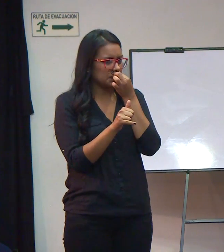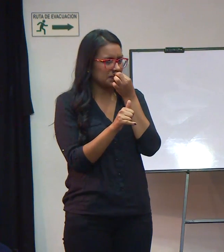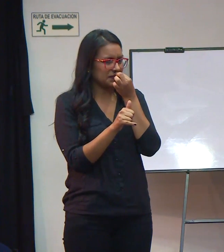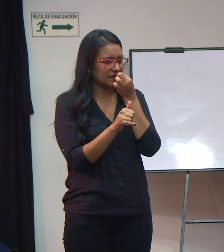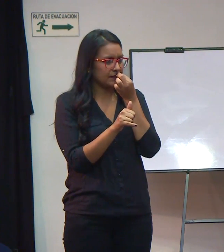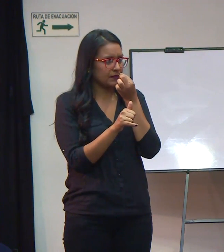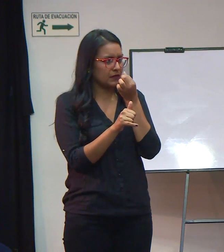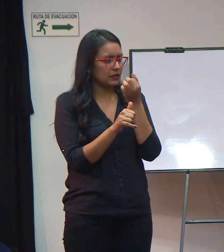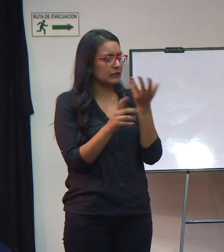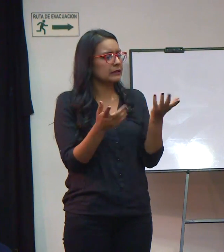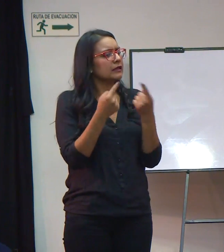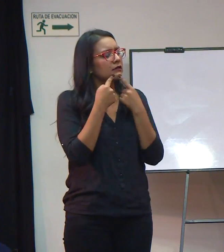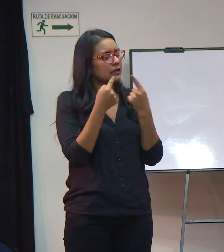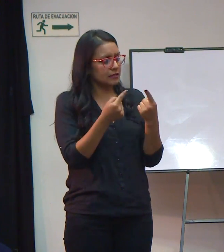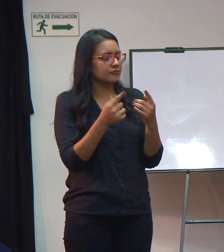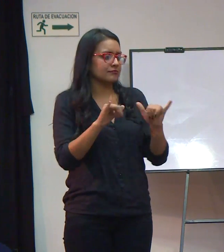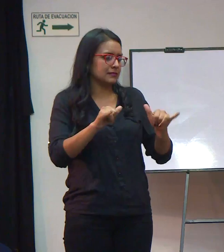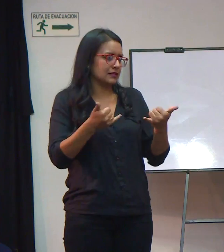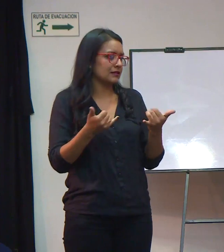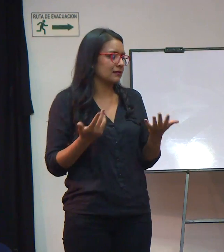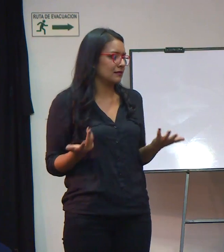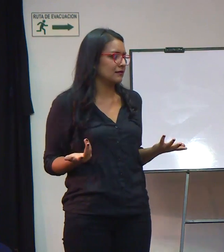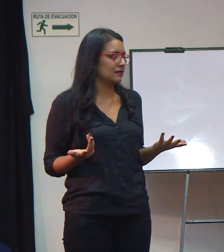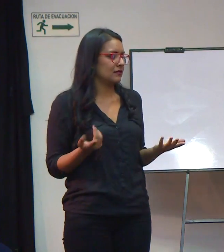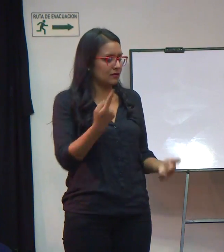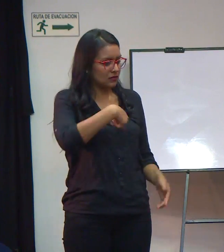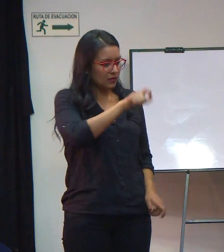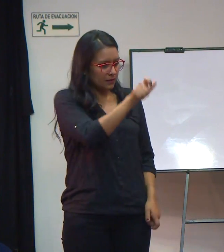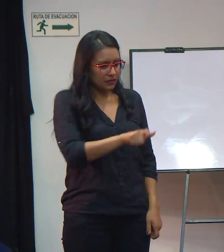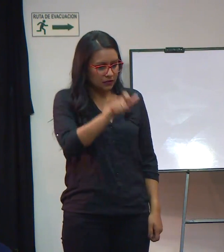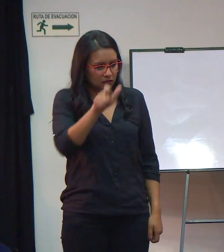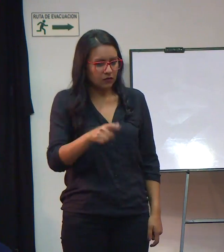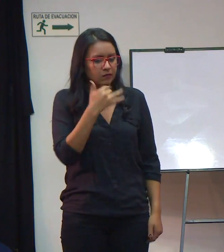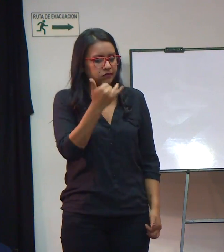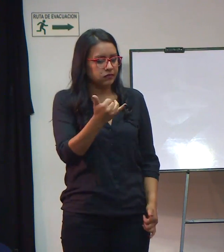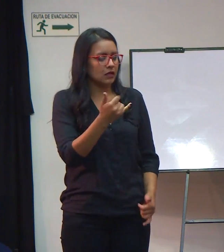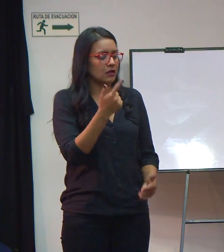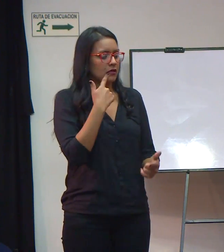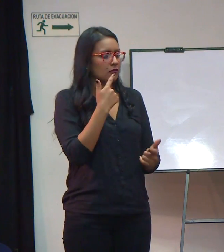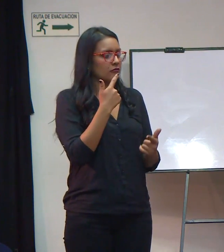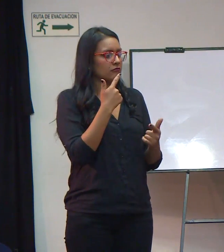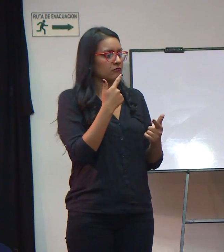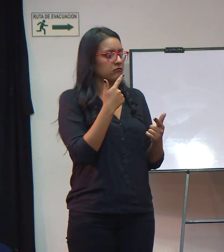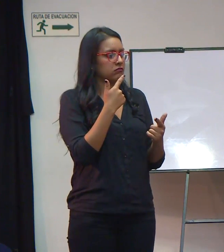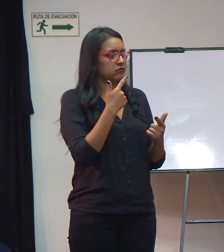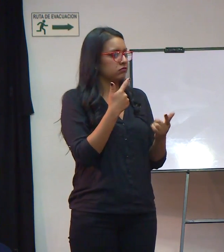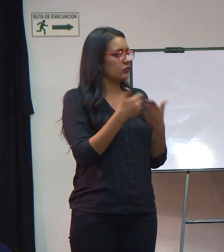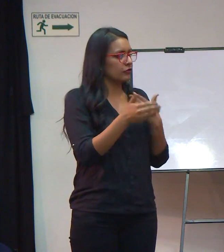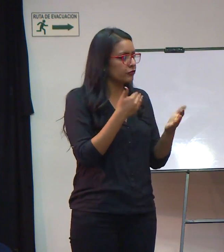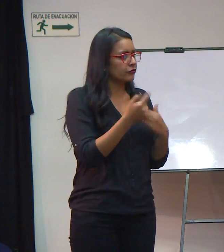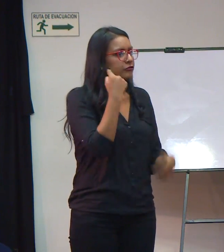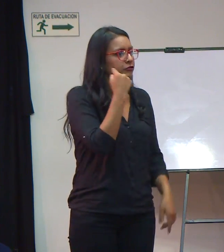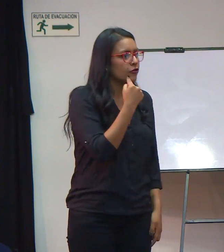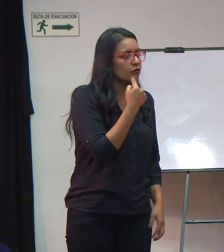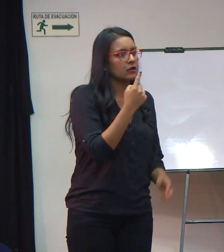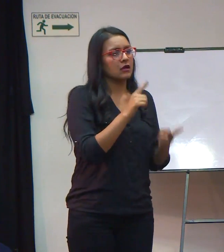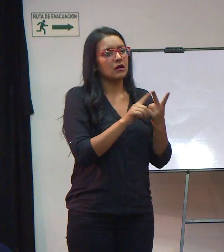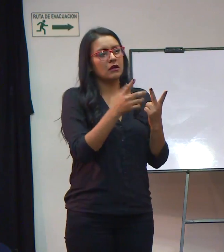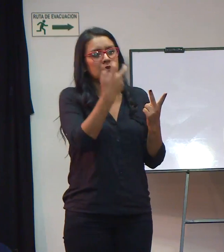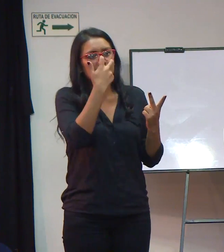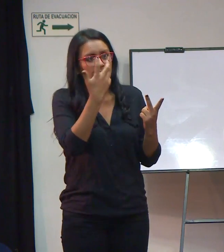se tiene que decir que sí, como personas de X condición, no importa si son sordas, si son